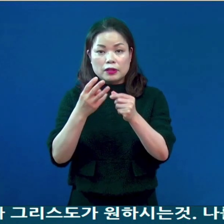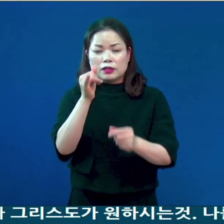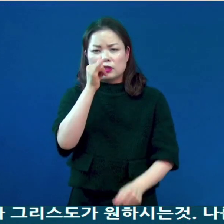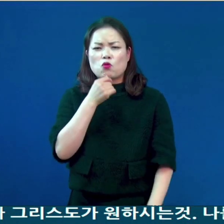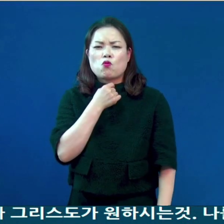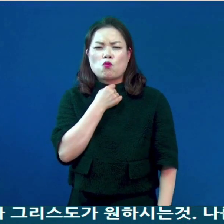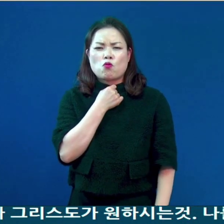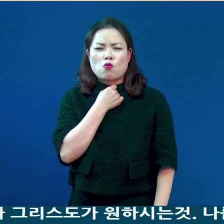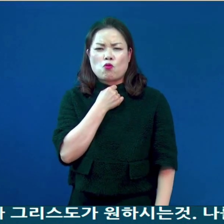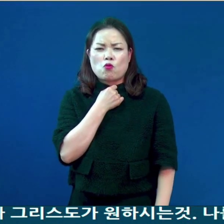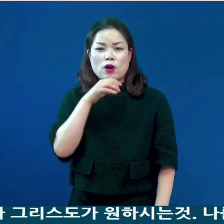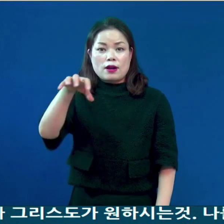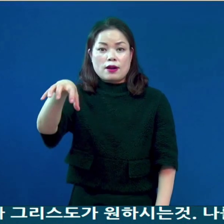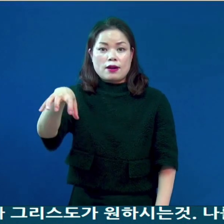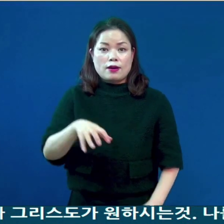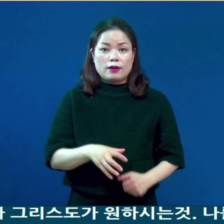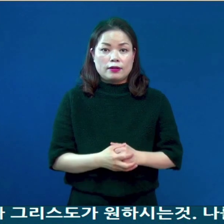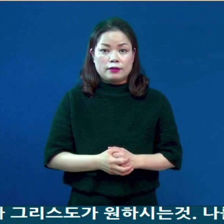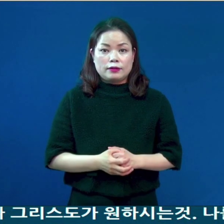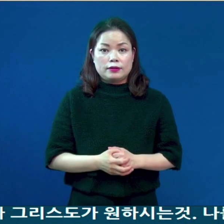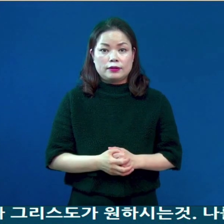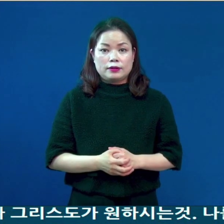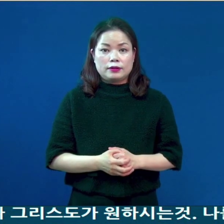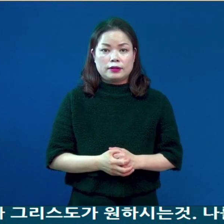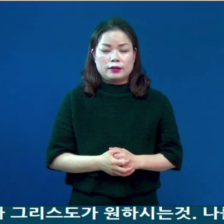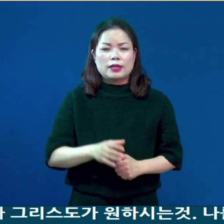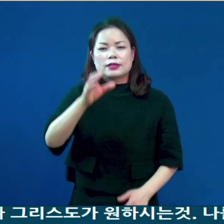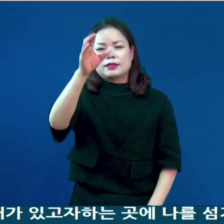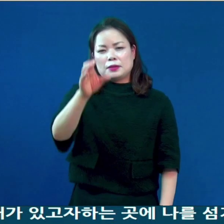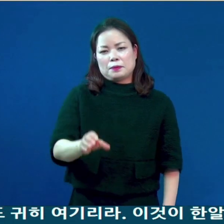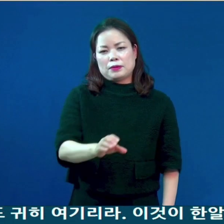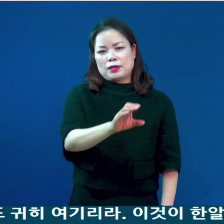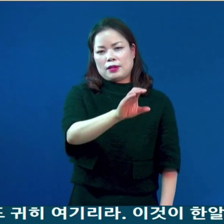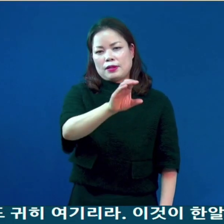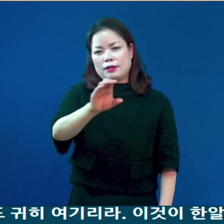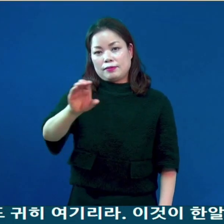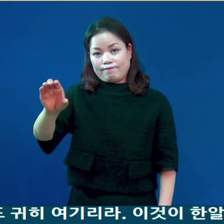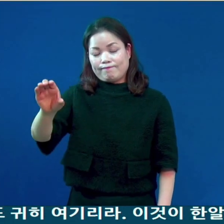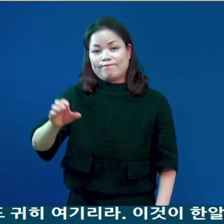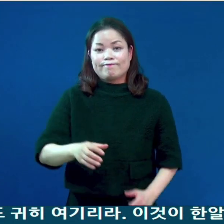있기를 원하셨던 장소가 십자가입니다.